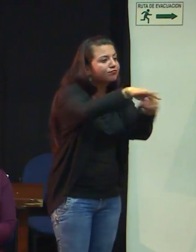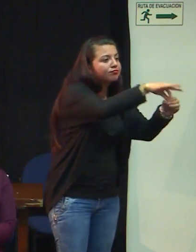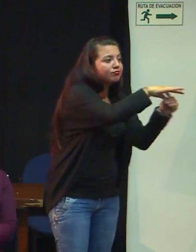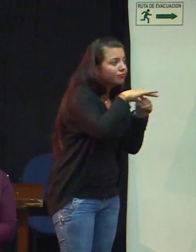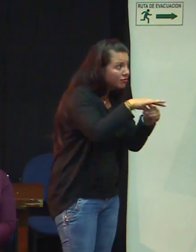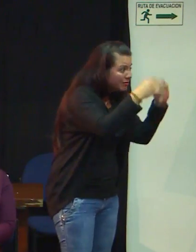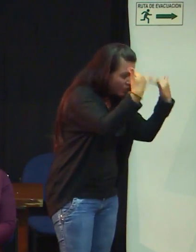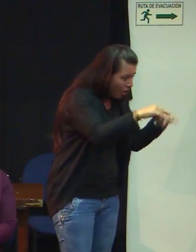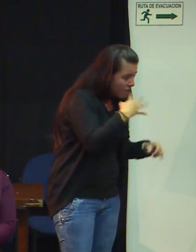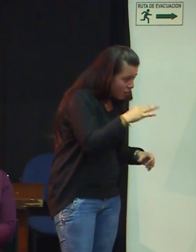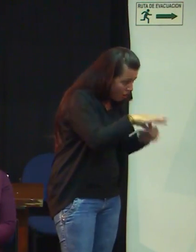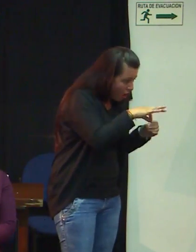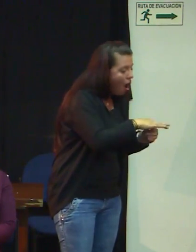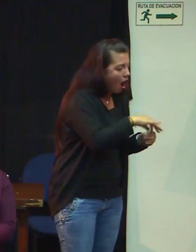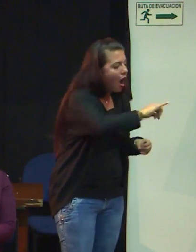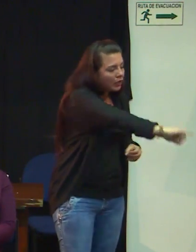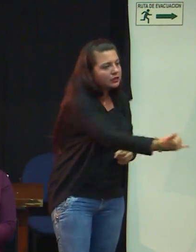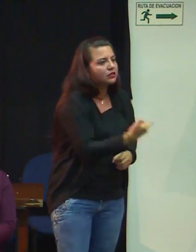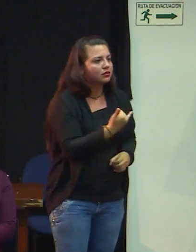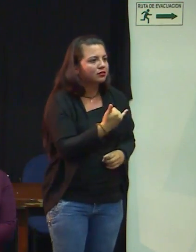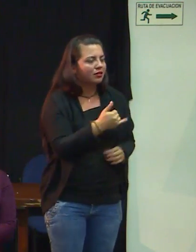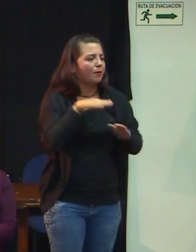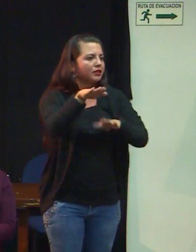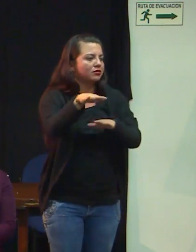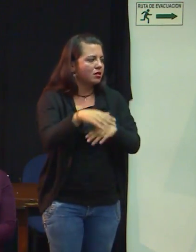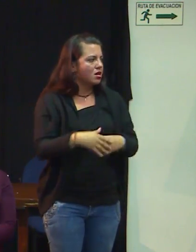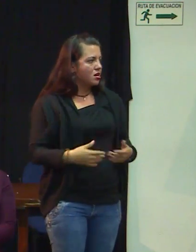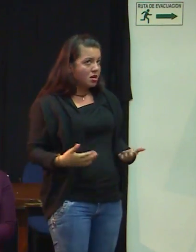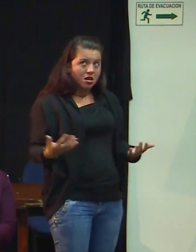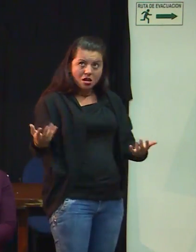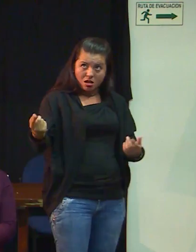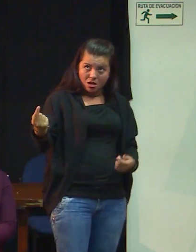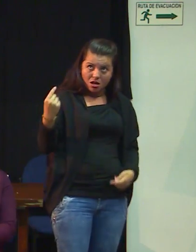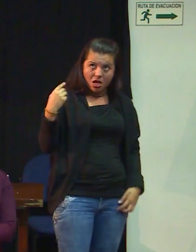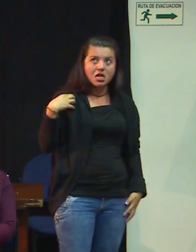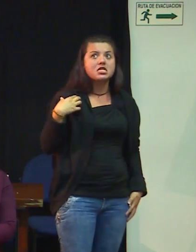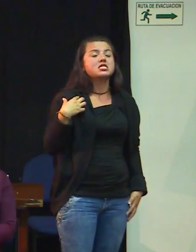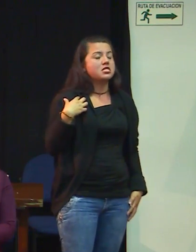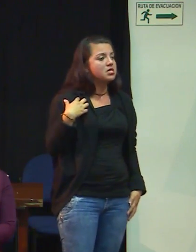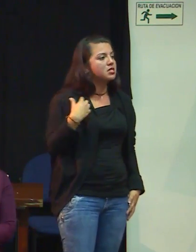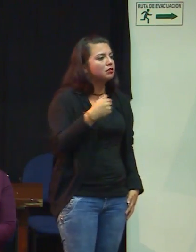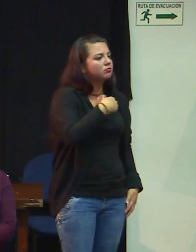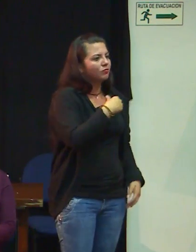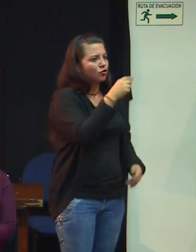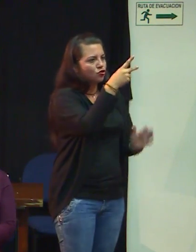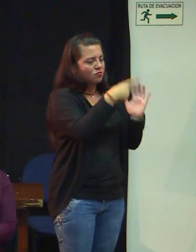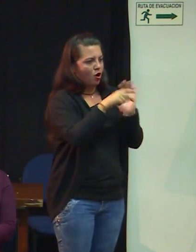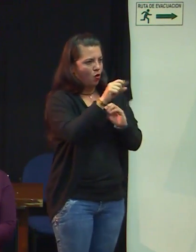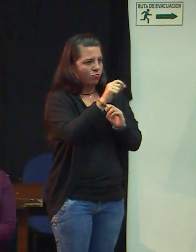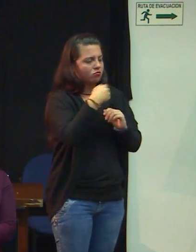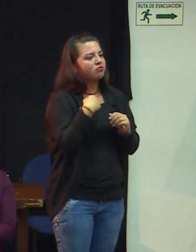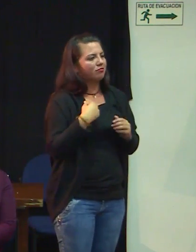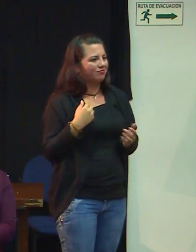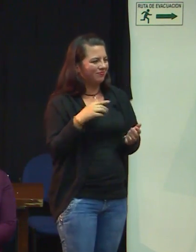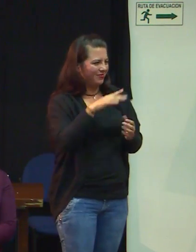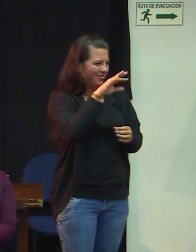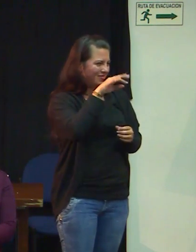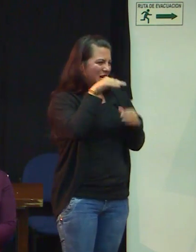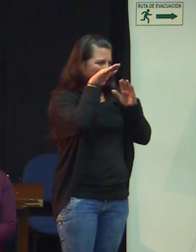de las instituciones. Y fue desde ahí que en el 2011 yo me presento a representante del Consejo Académico